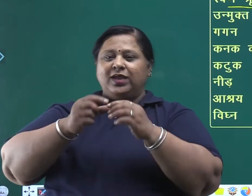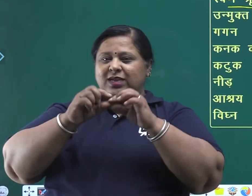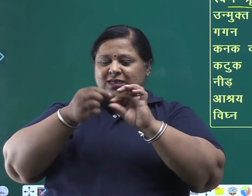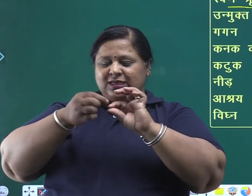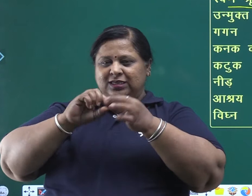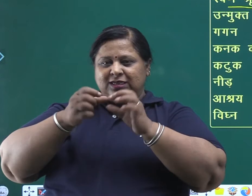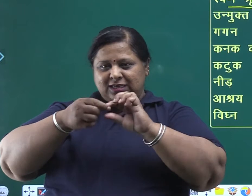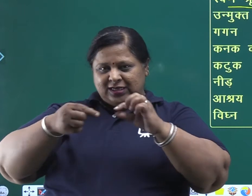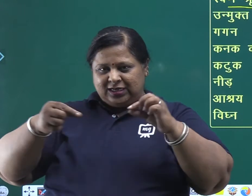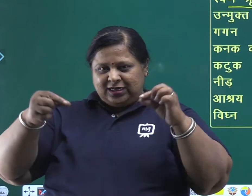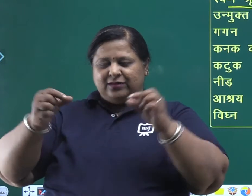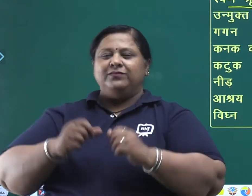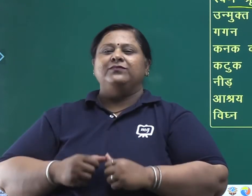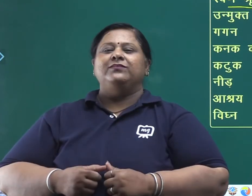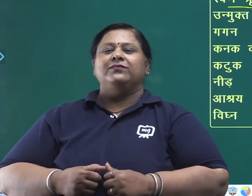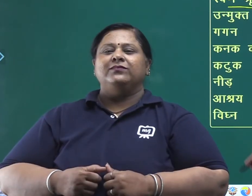जंजीर।